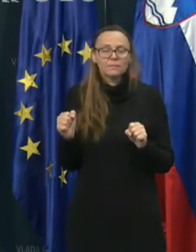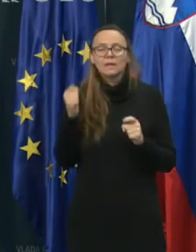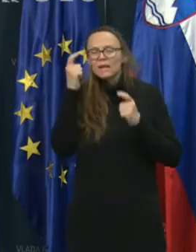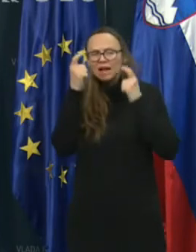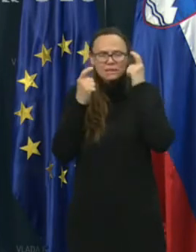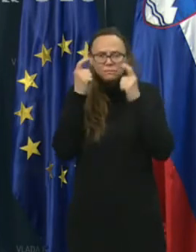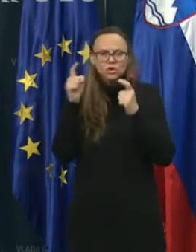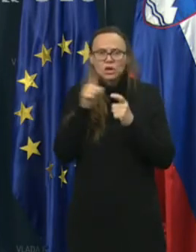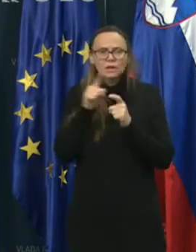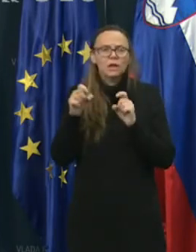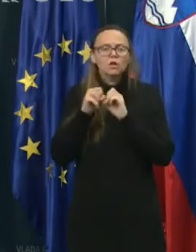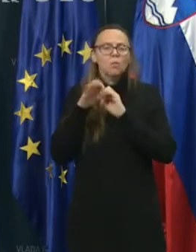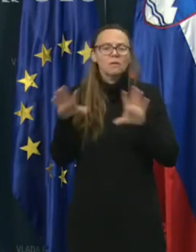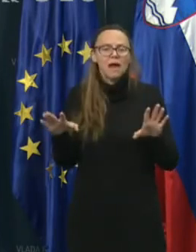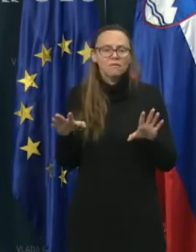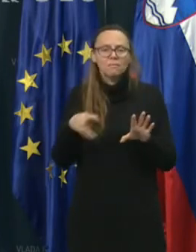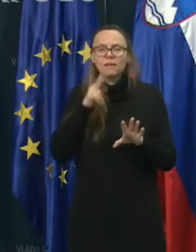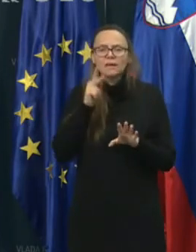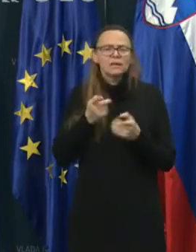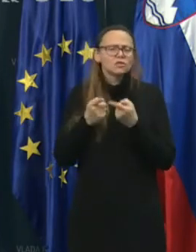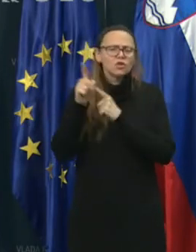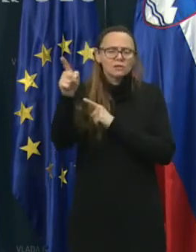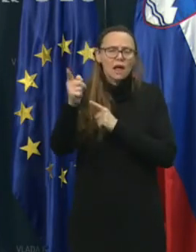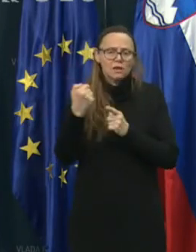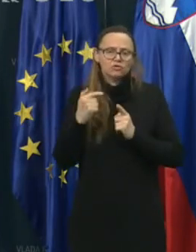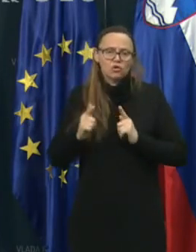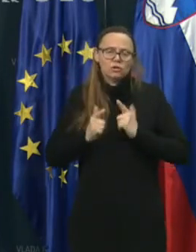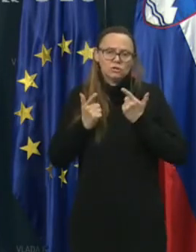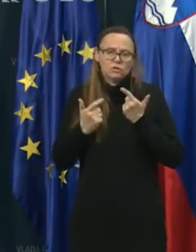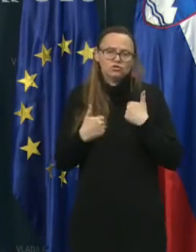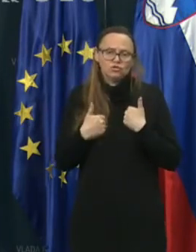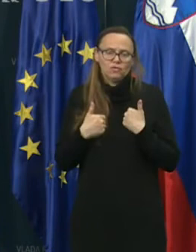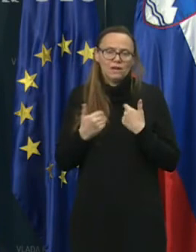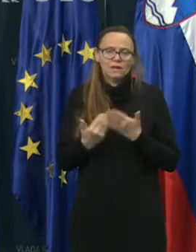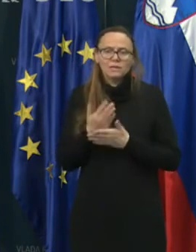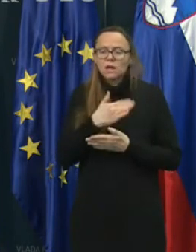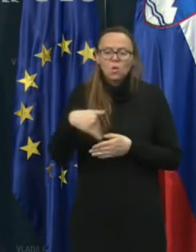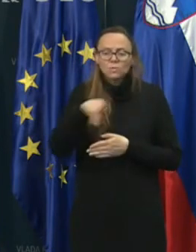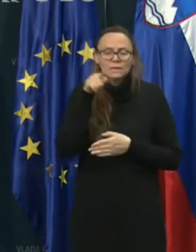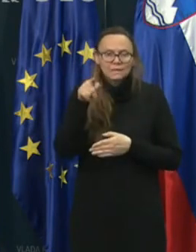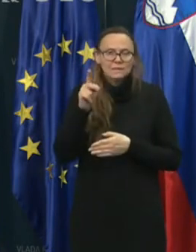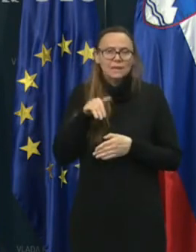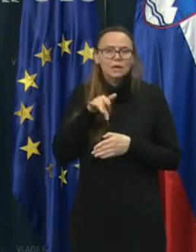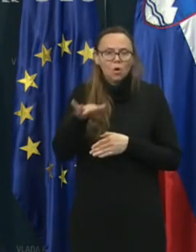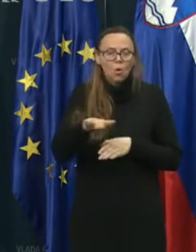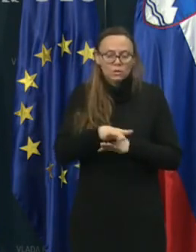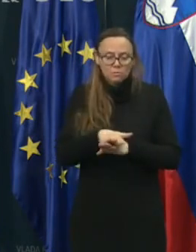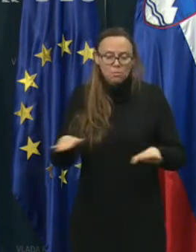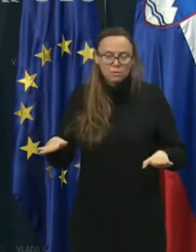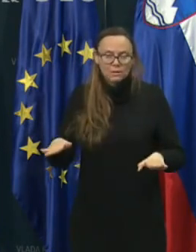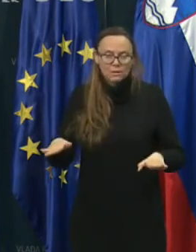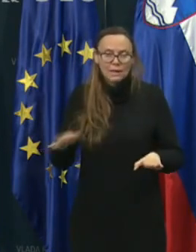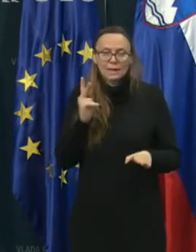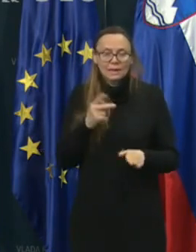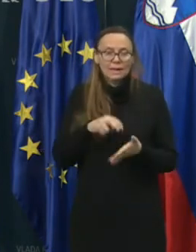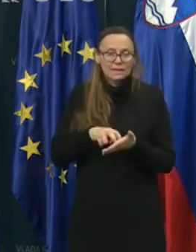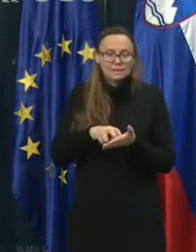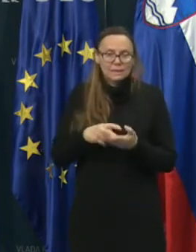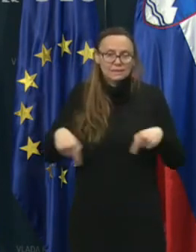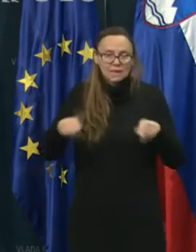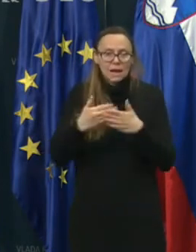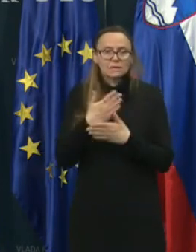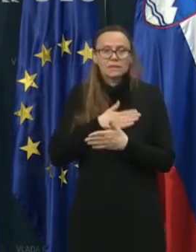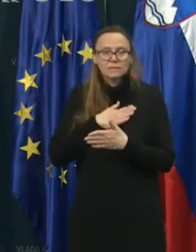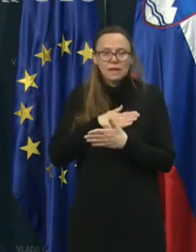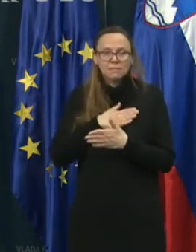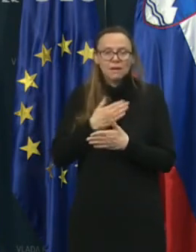razmišljanji in objavami, ki so daleč od življenja. Za vse tiste, ki hodimo po tleh, ki nas je strah zase,